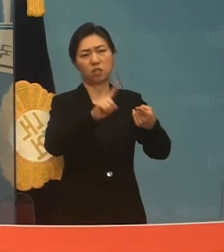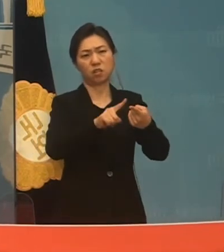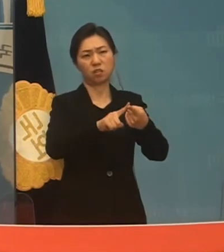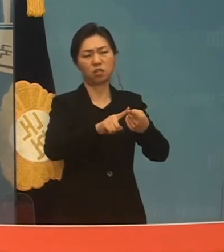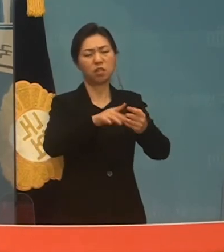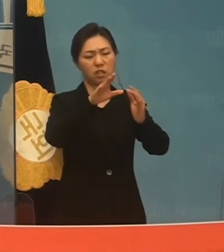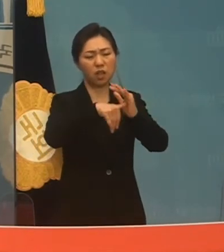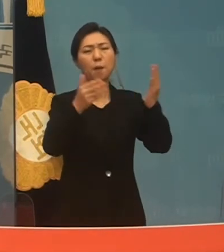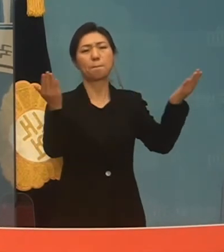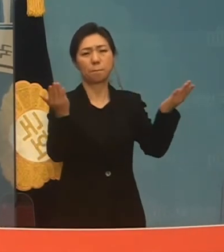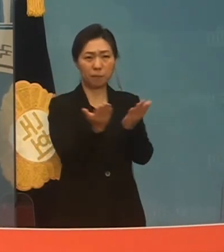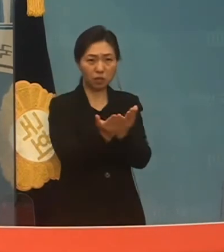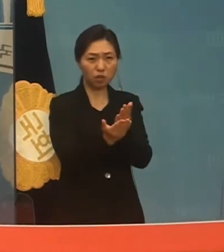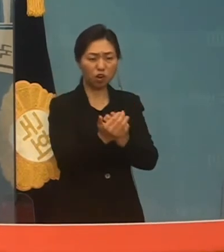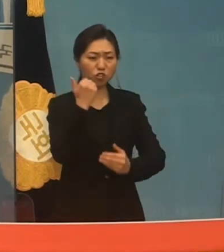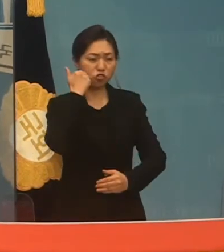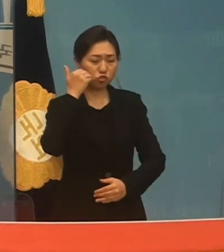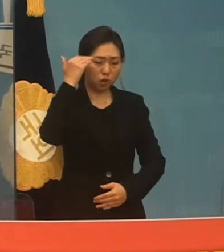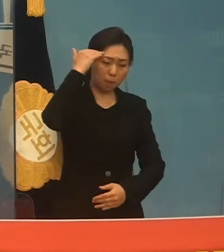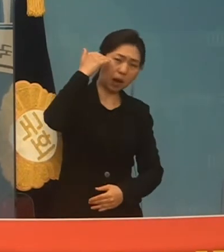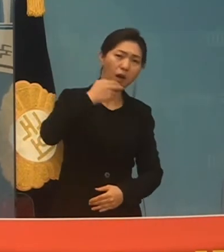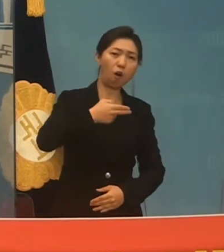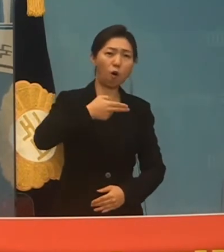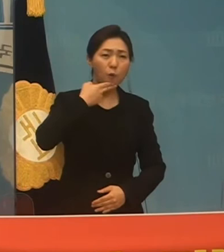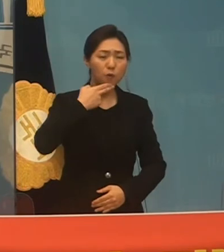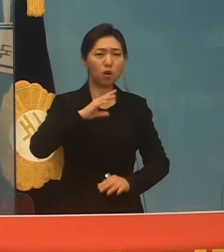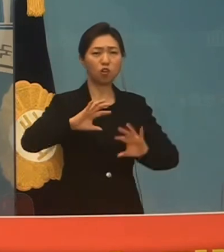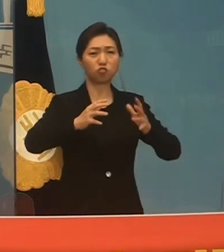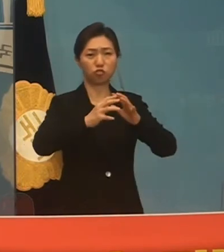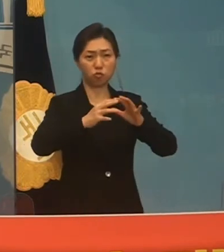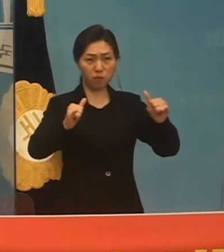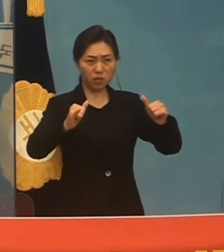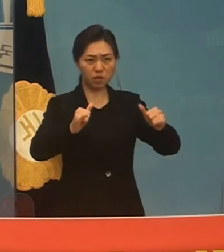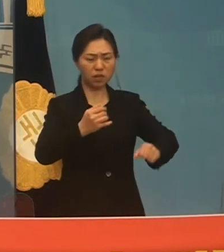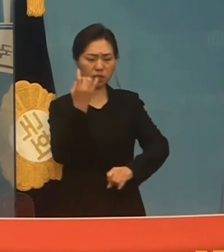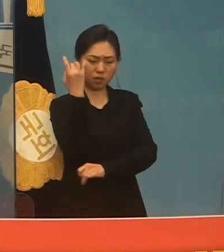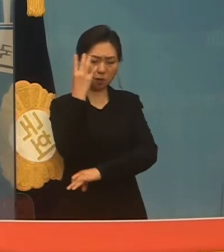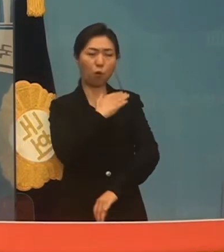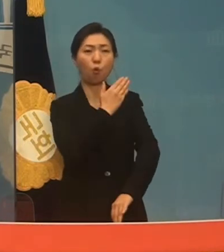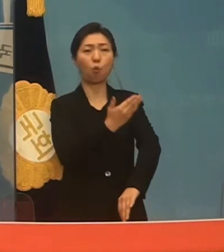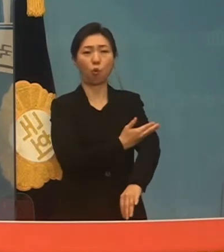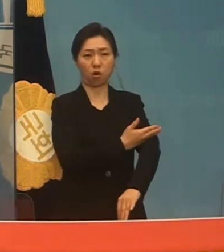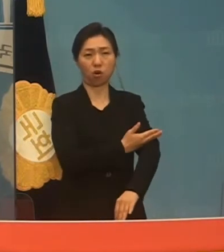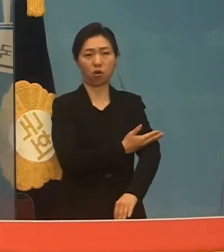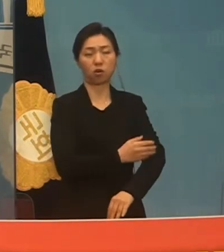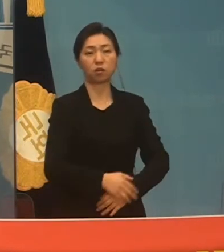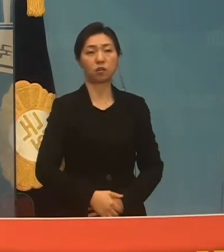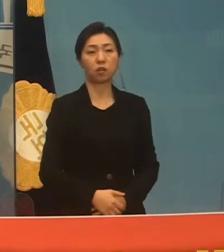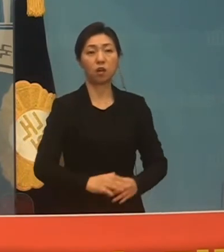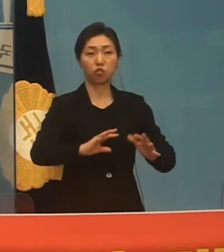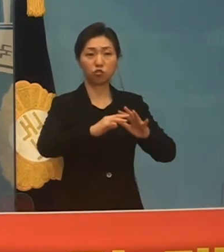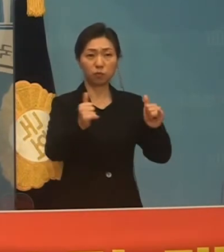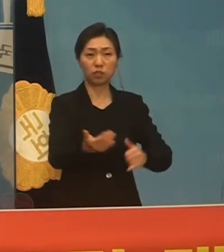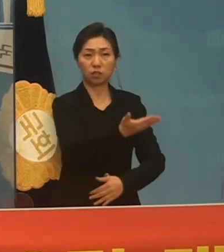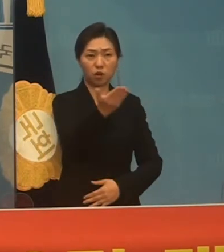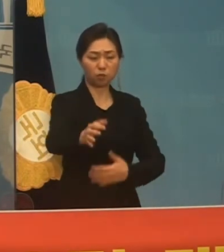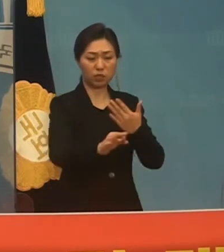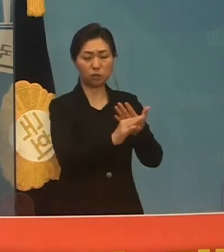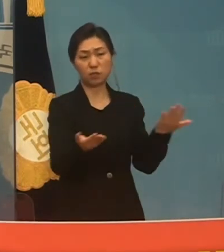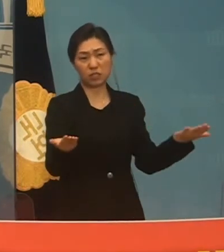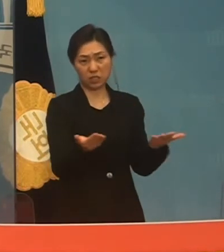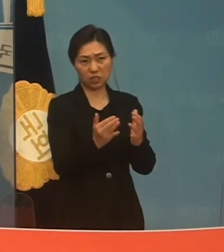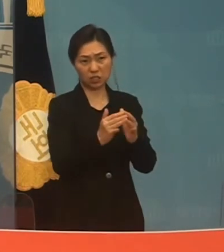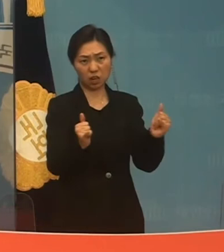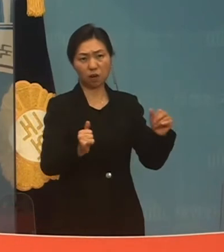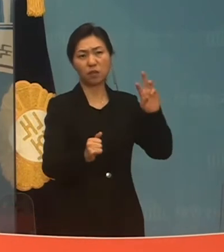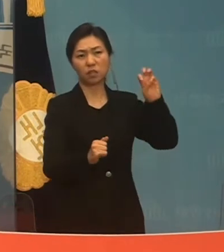방향이며 누구도 막아 나설 수 없는 국민의 기본권입니다. 국민 여러분께서 비정규직 노동자